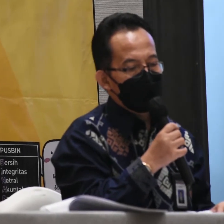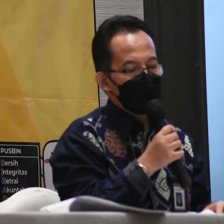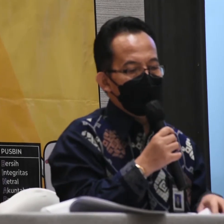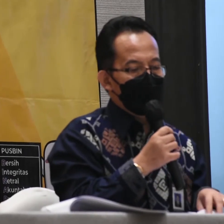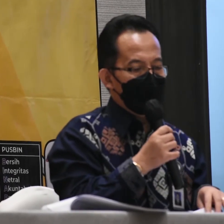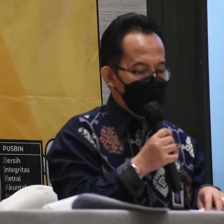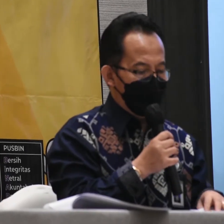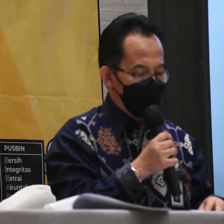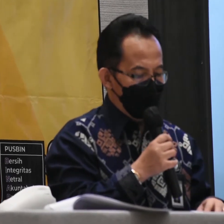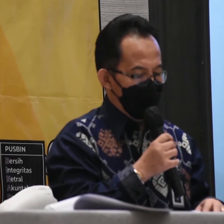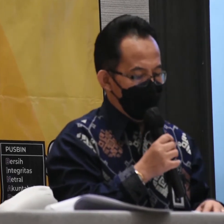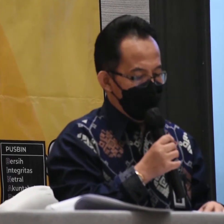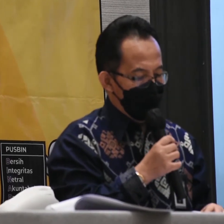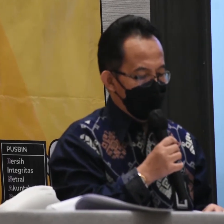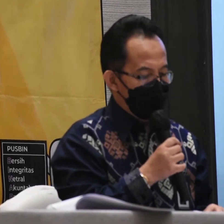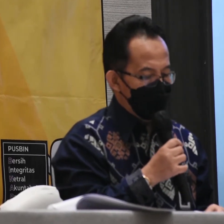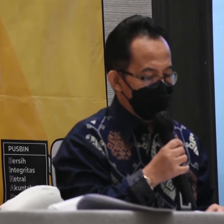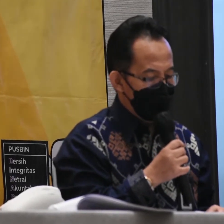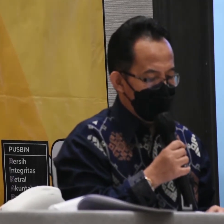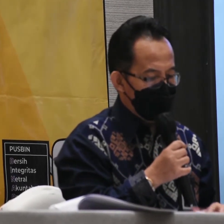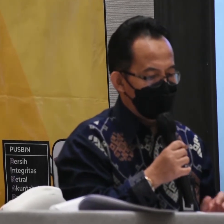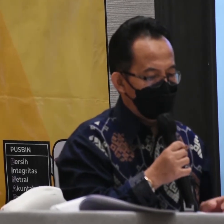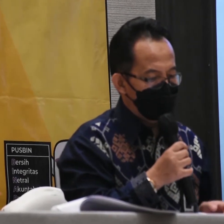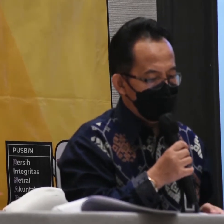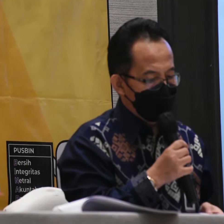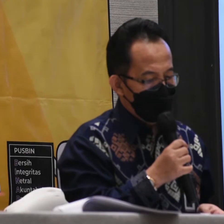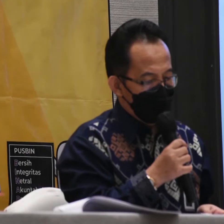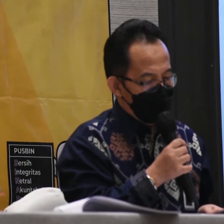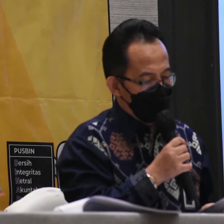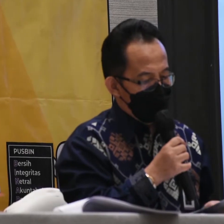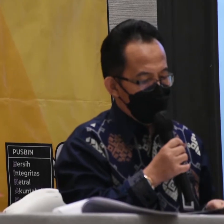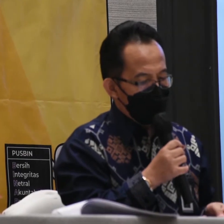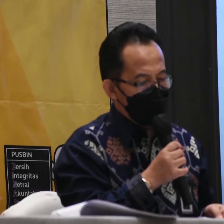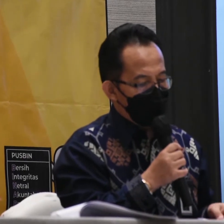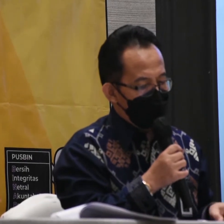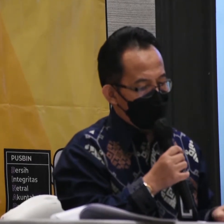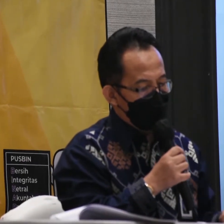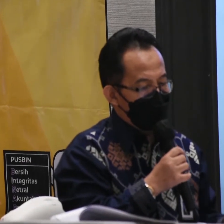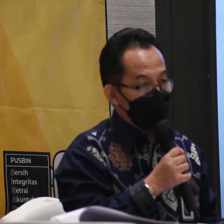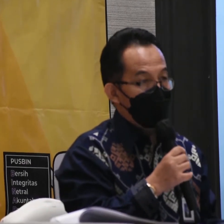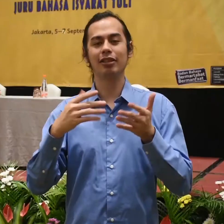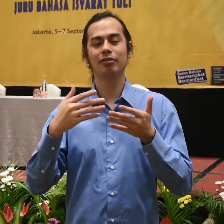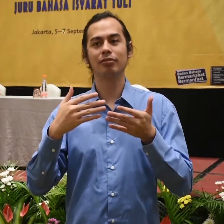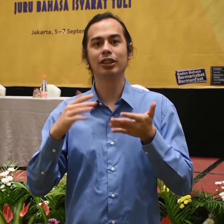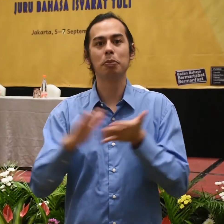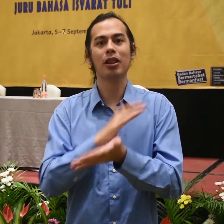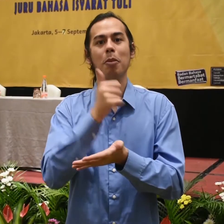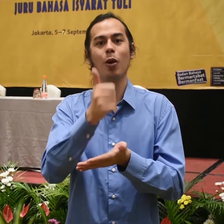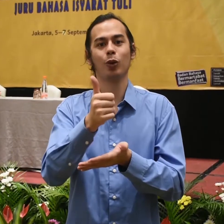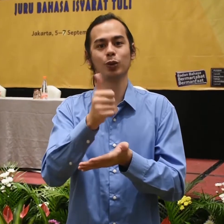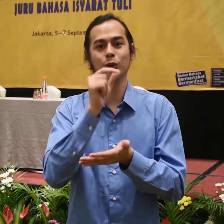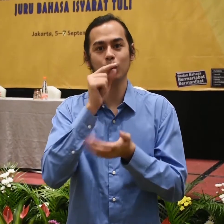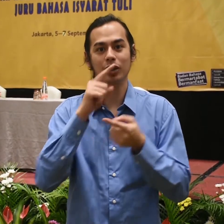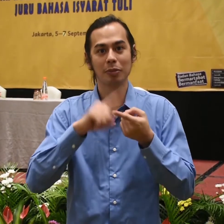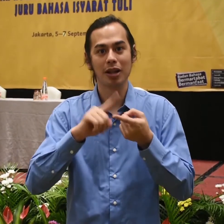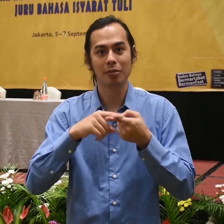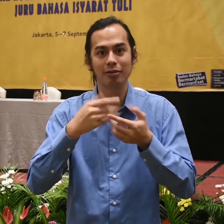bahasa lisan Indonesia dan Inggris. Sebetulnya bahasa isyarat dan bahasa lisan ini setara. Nah, RSKKNI ini sebagai kesempatan yang baik